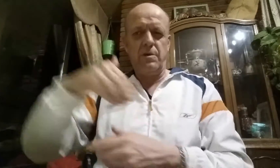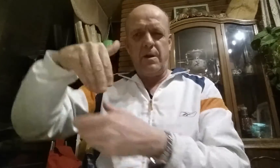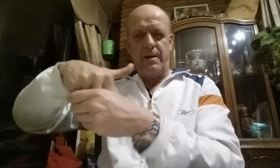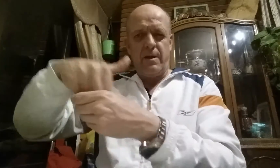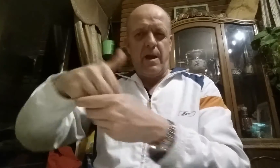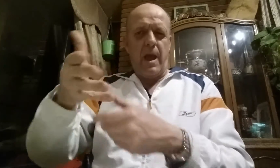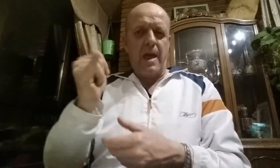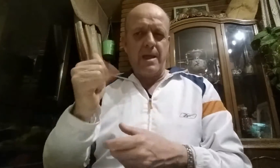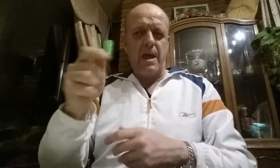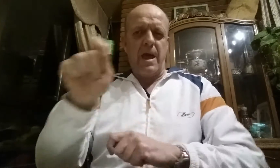Y yo la estaré esperando.